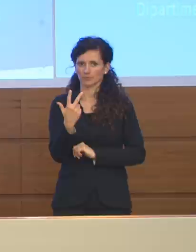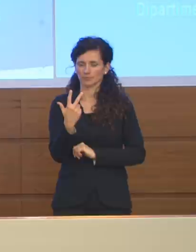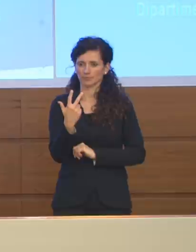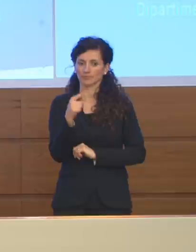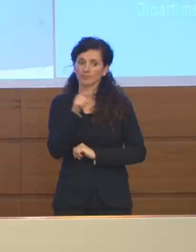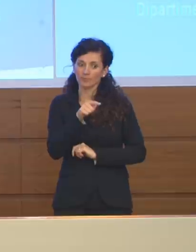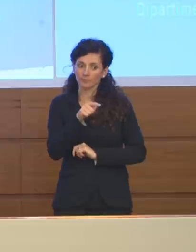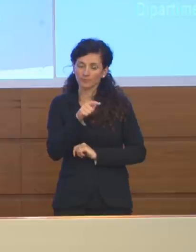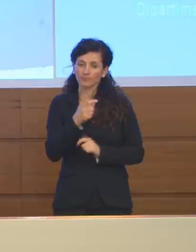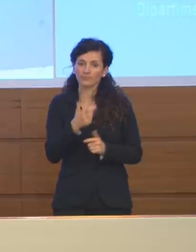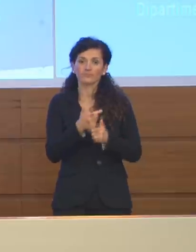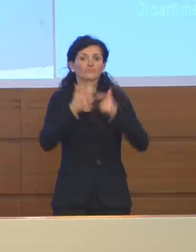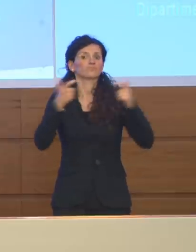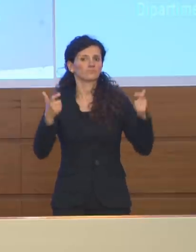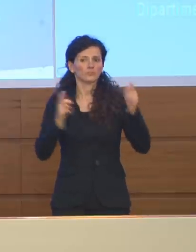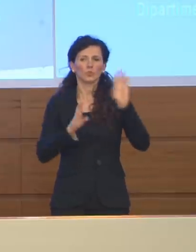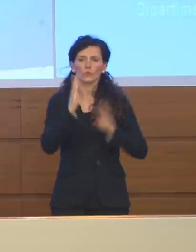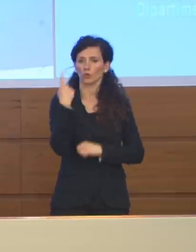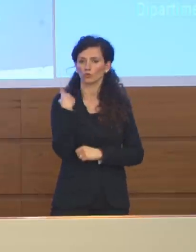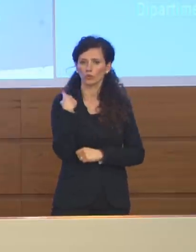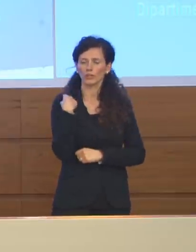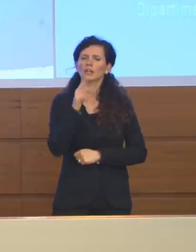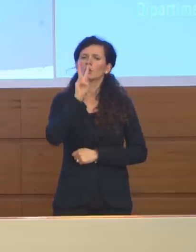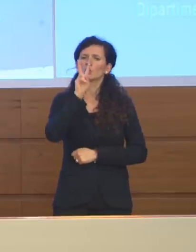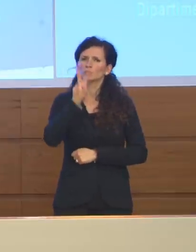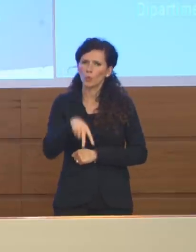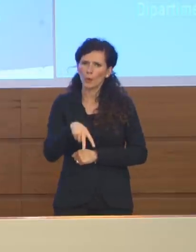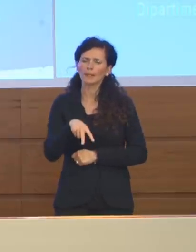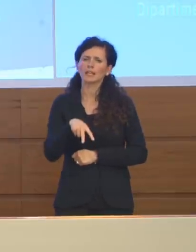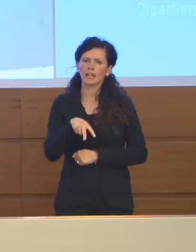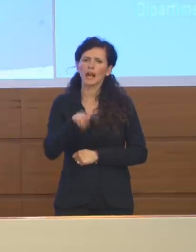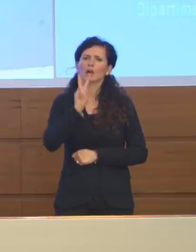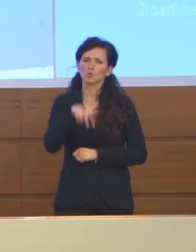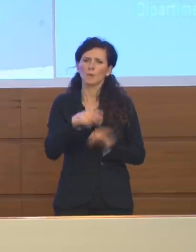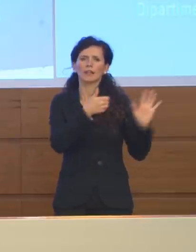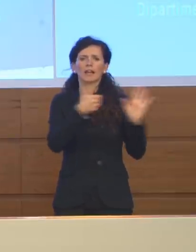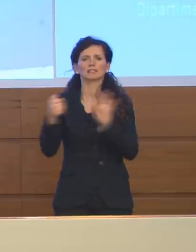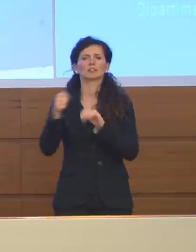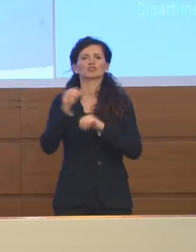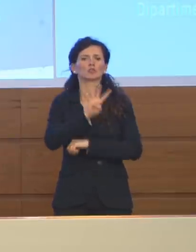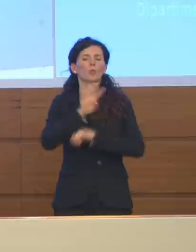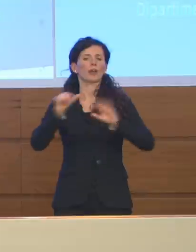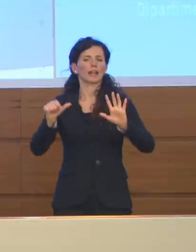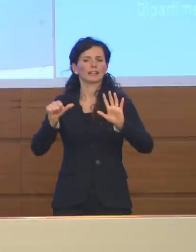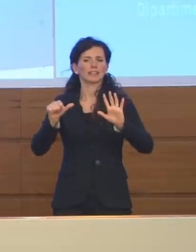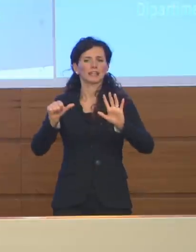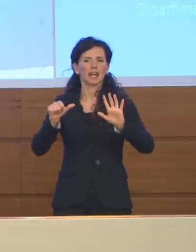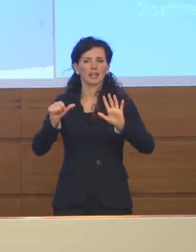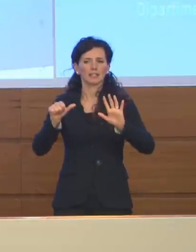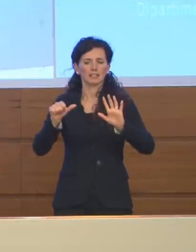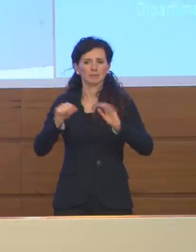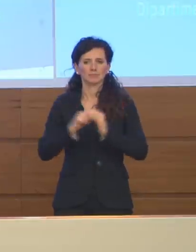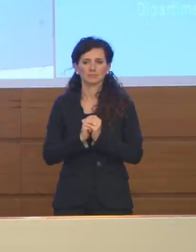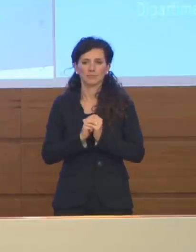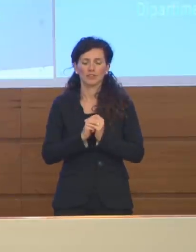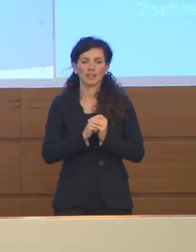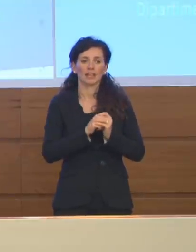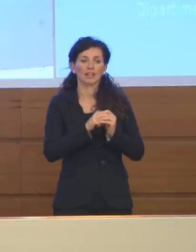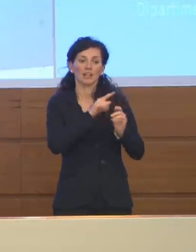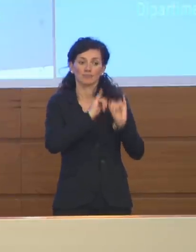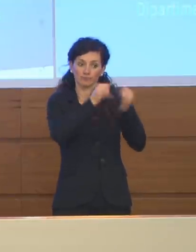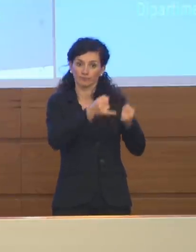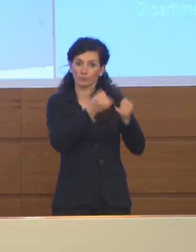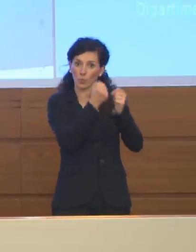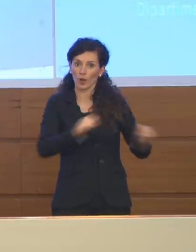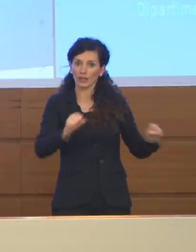un incremento rispetto a ieri di 2.646 mentre i di mese guariti